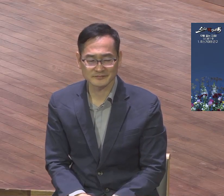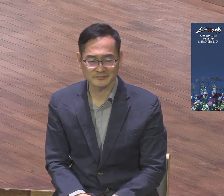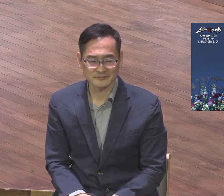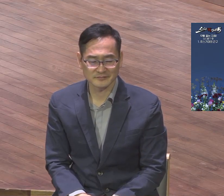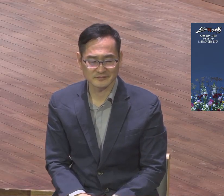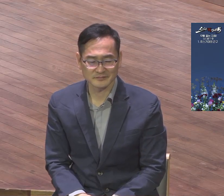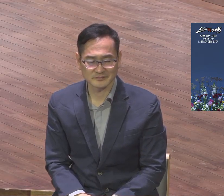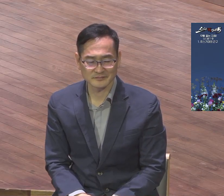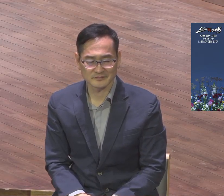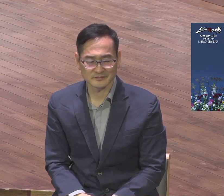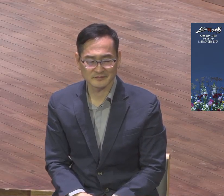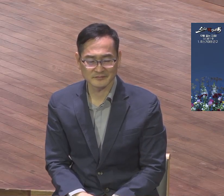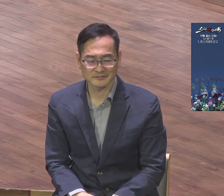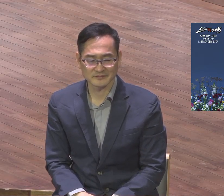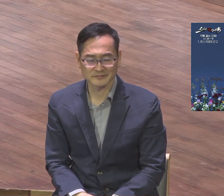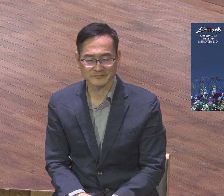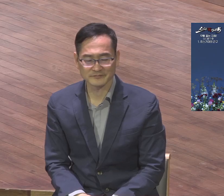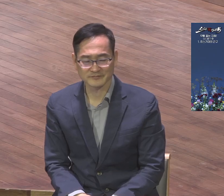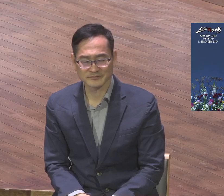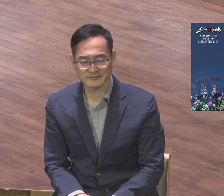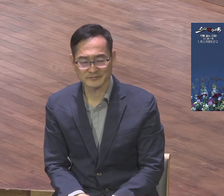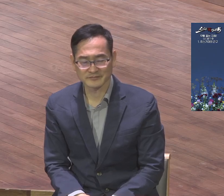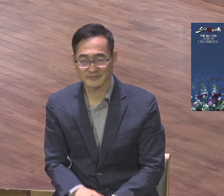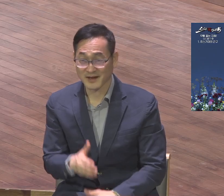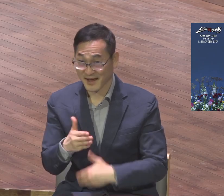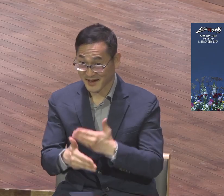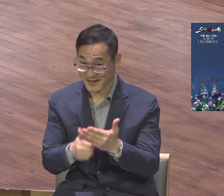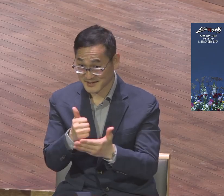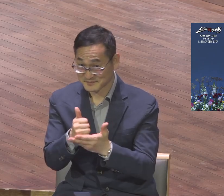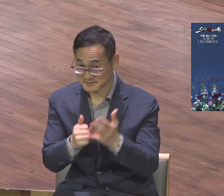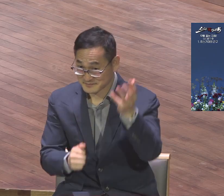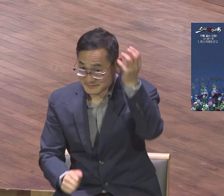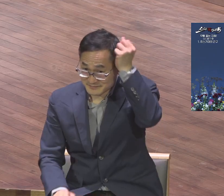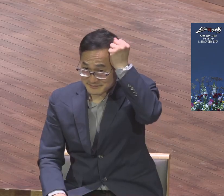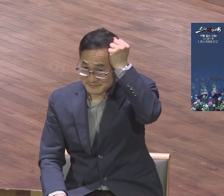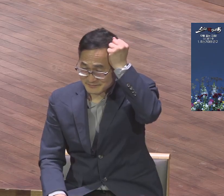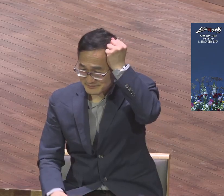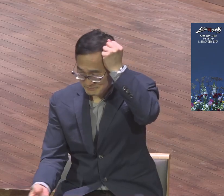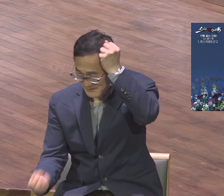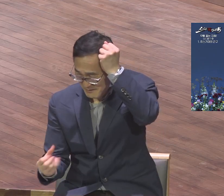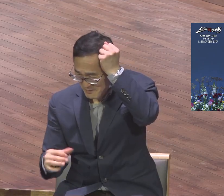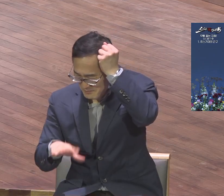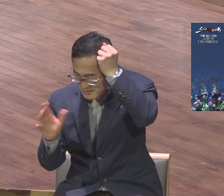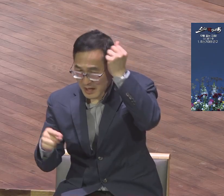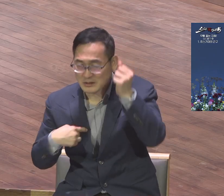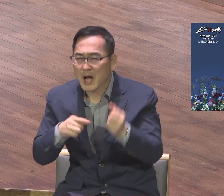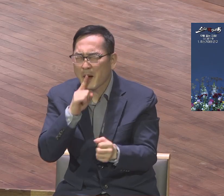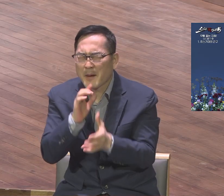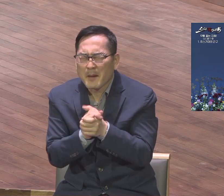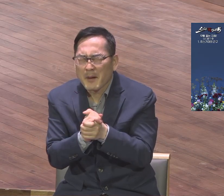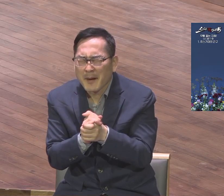햇말 기억도 안 나는데 다 들어있어요. 하나님의 능력이 녹음기보다 못하겠어요?